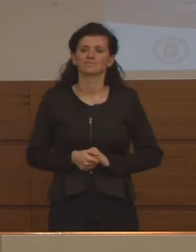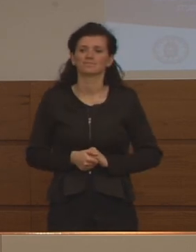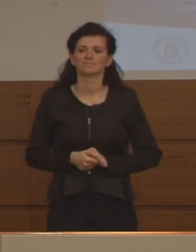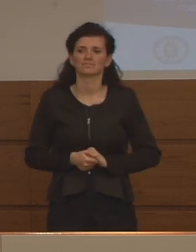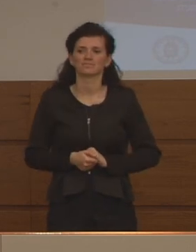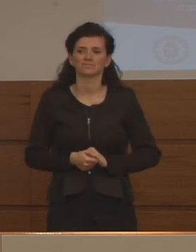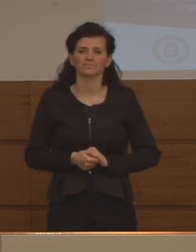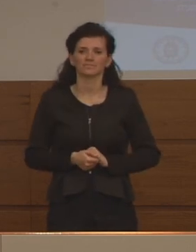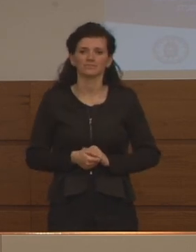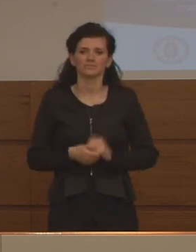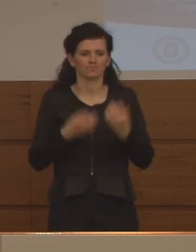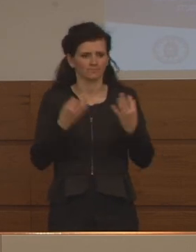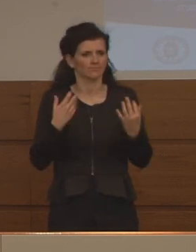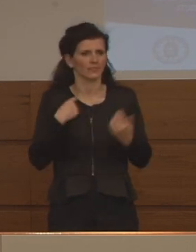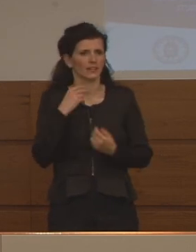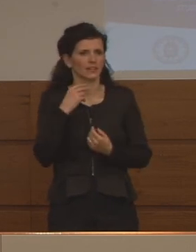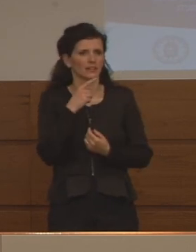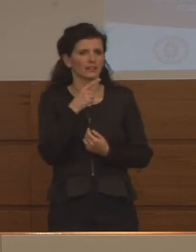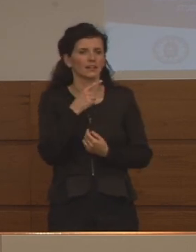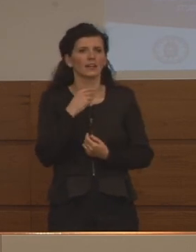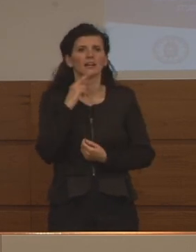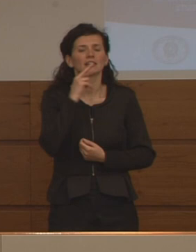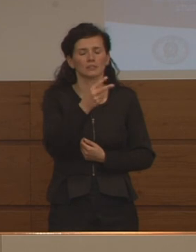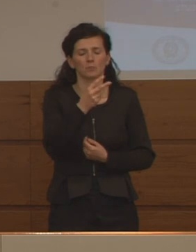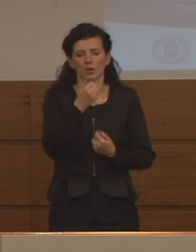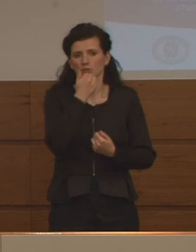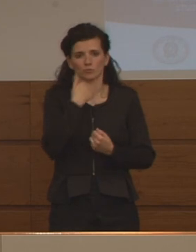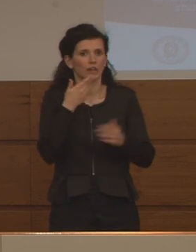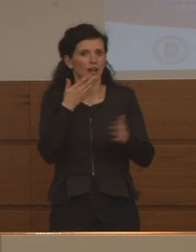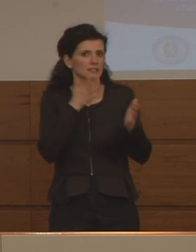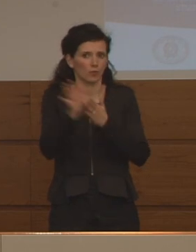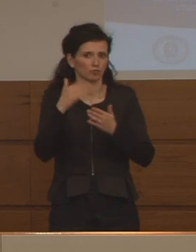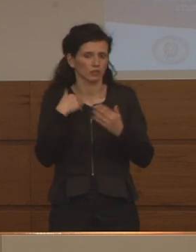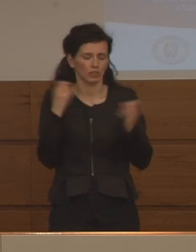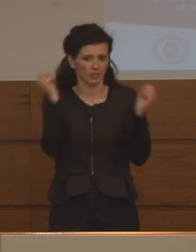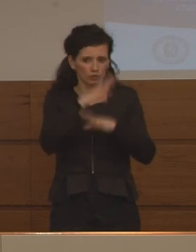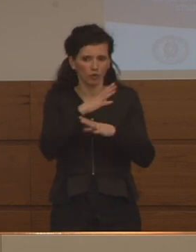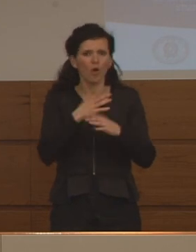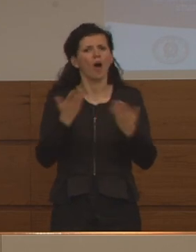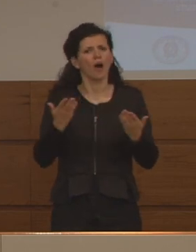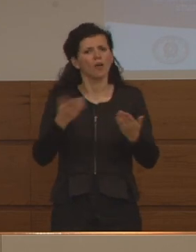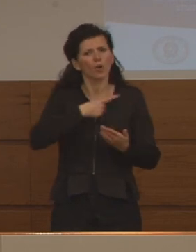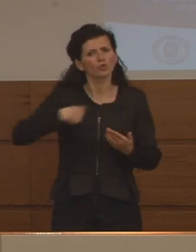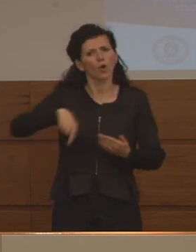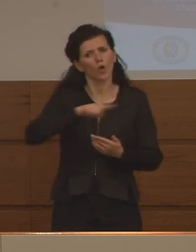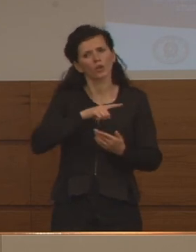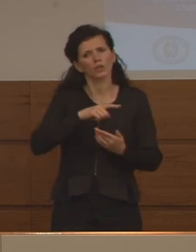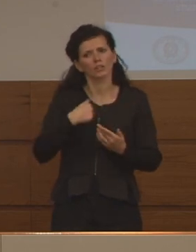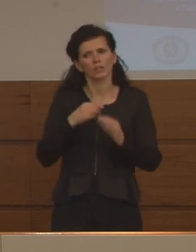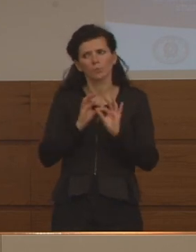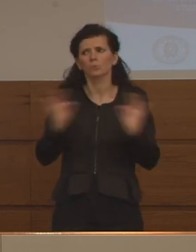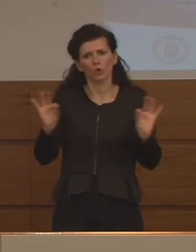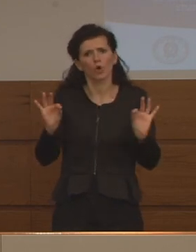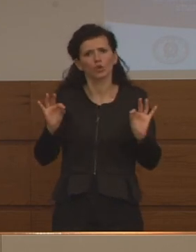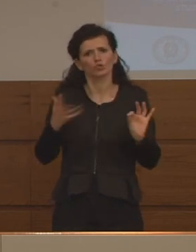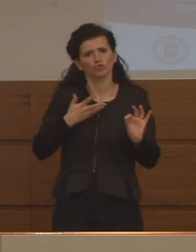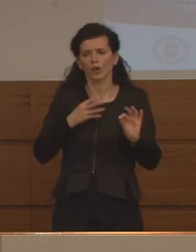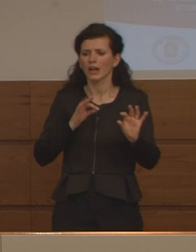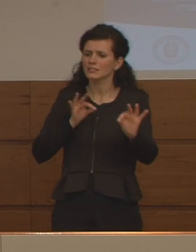nella risposta mi era sfuggita noi vogliamo proporre una strategia